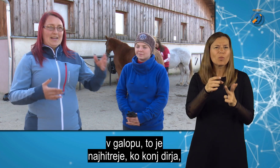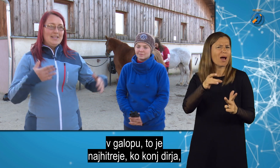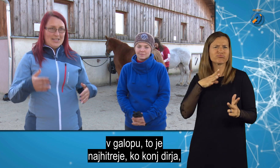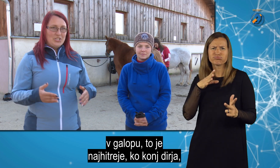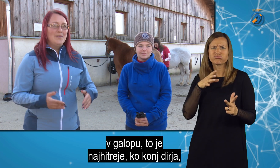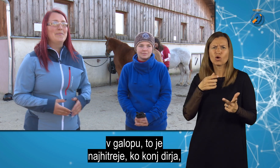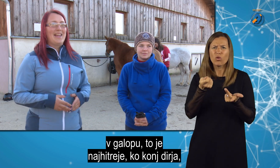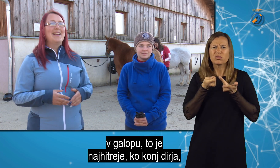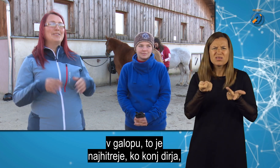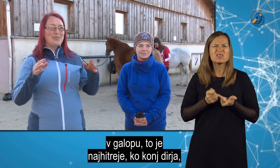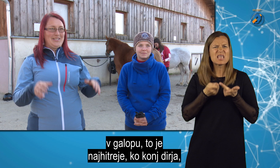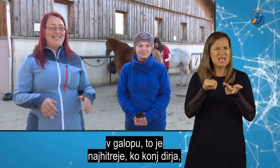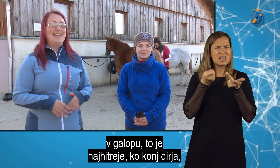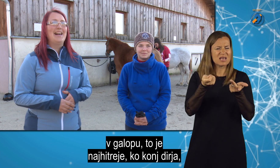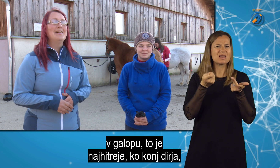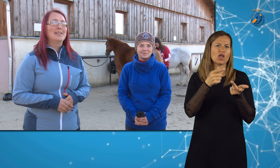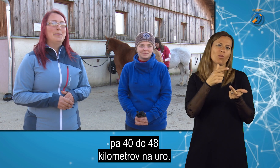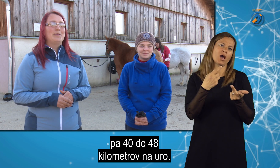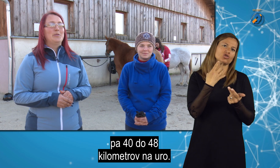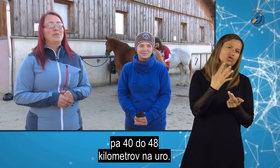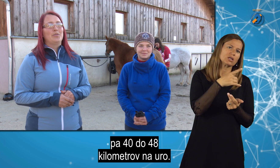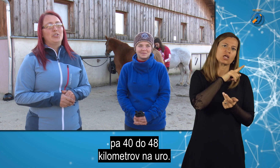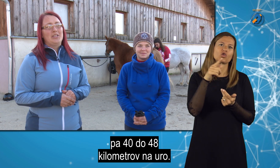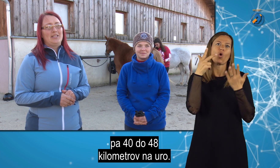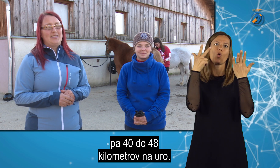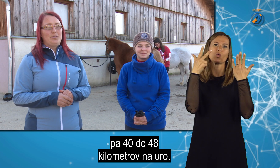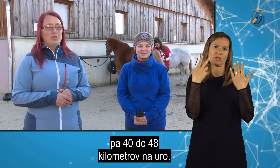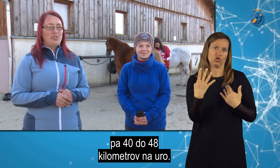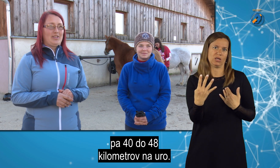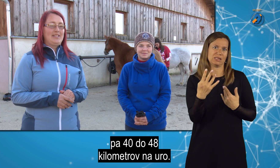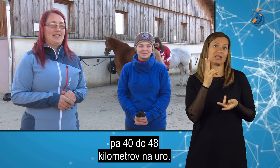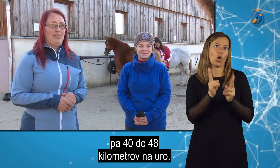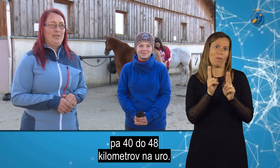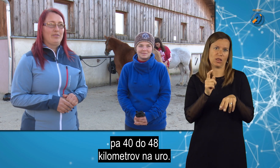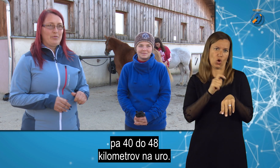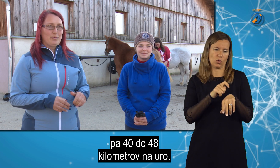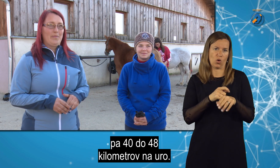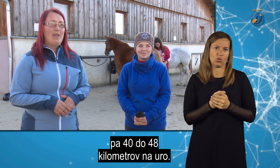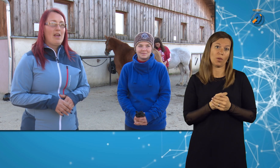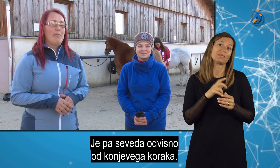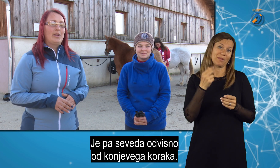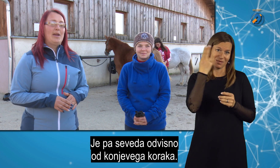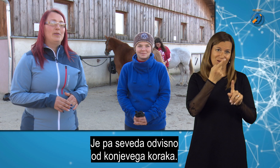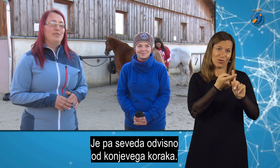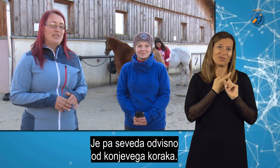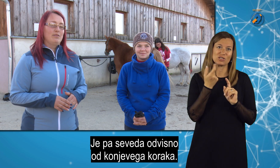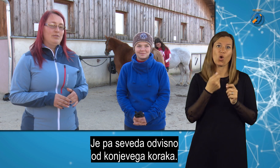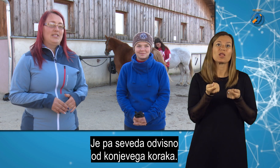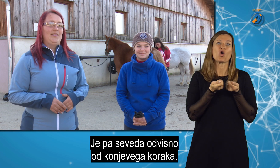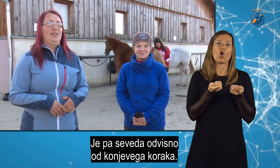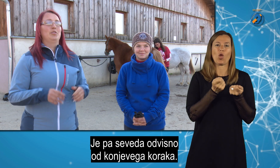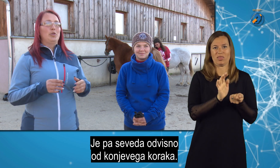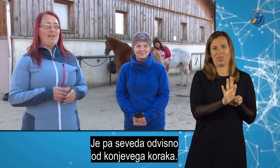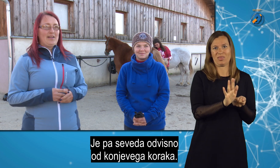tisti najhitrejši, ko konj dirja, tam pa v bistvu od 40 do 48 km na uro. Ampak je pa odvisno